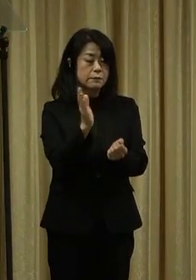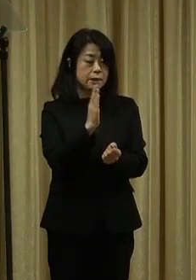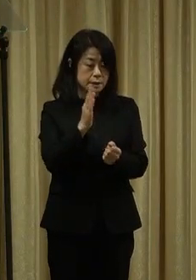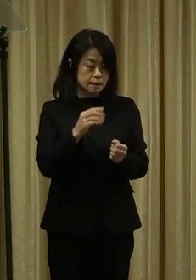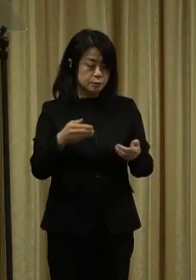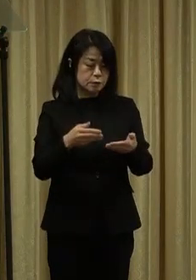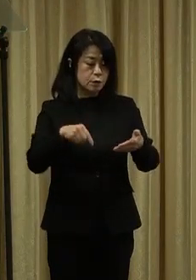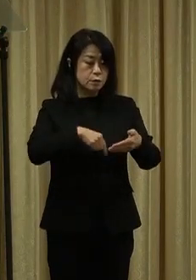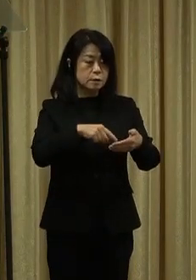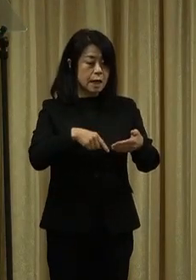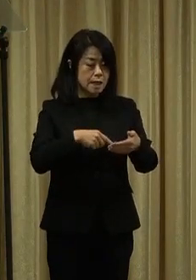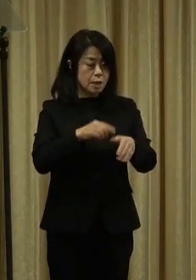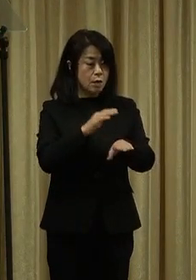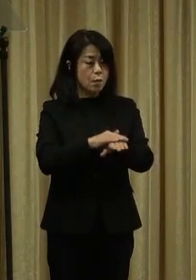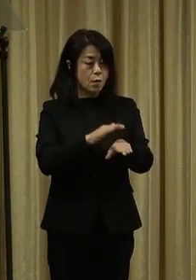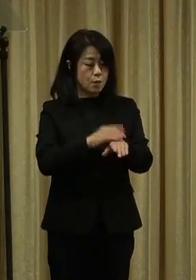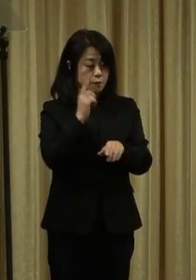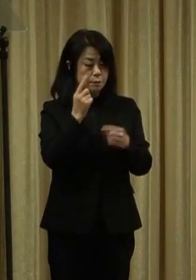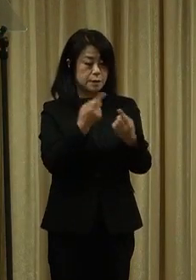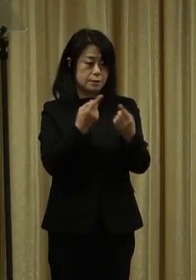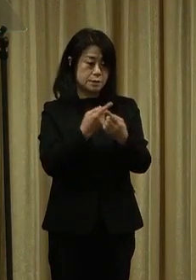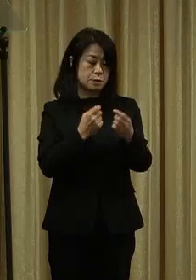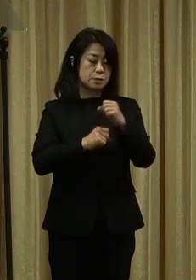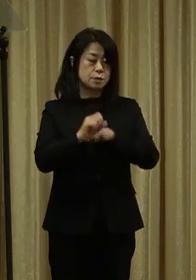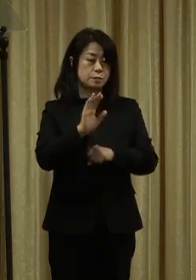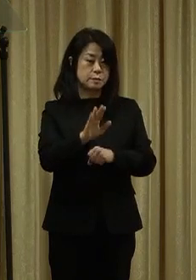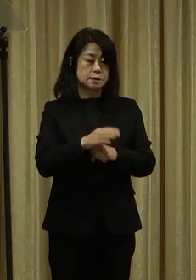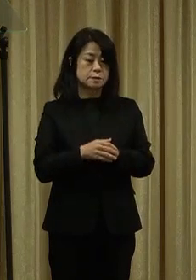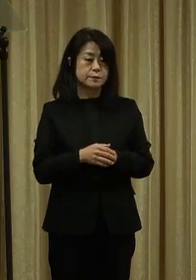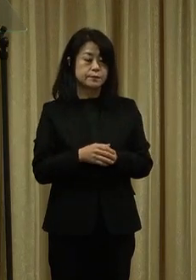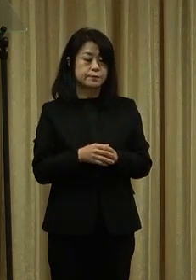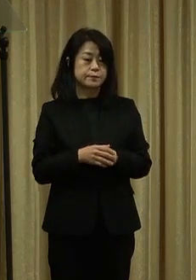業内容や事業手法の見直しに取り組んでまいります。